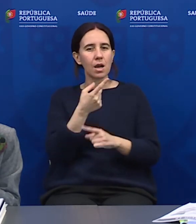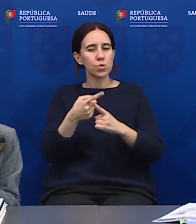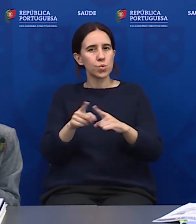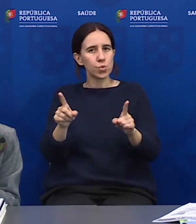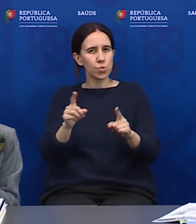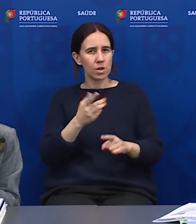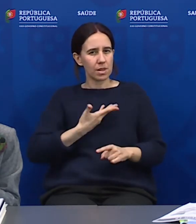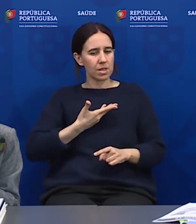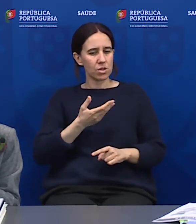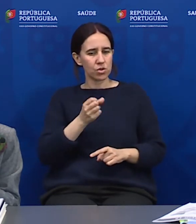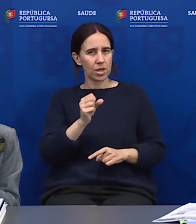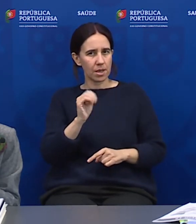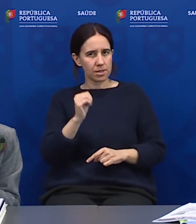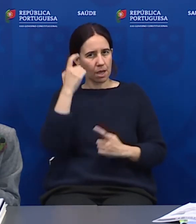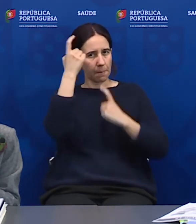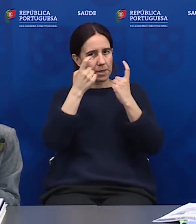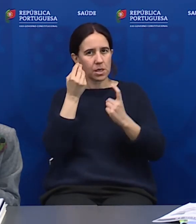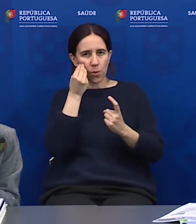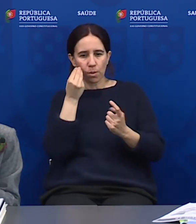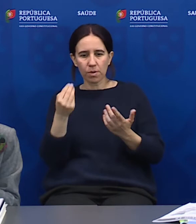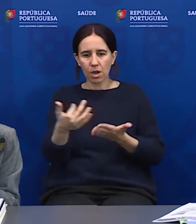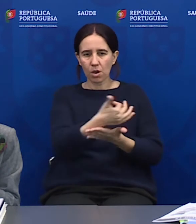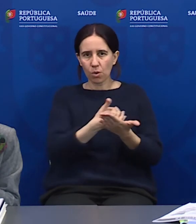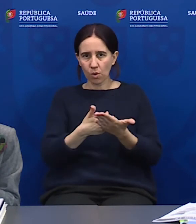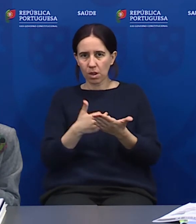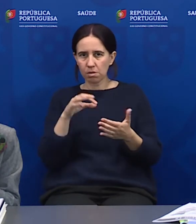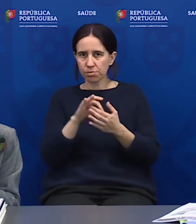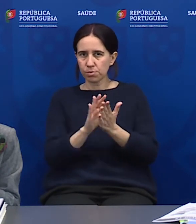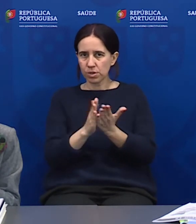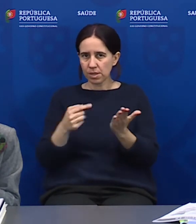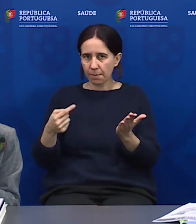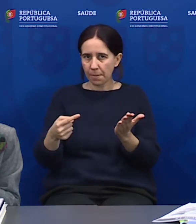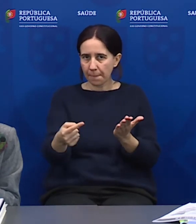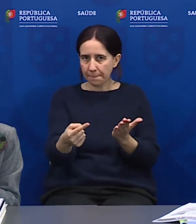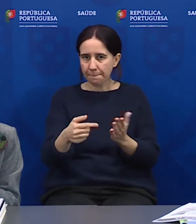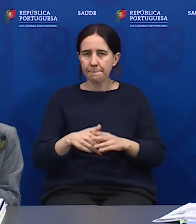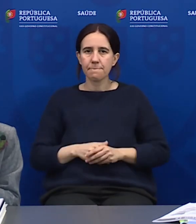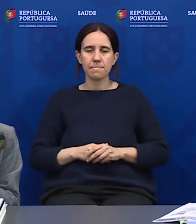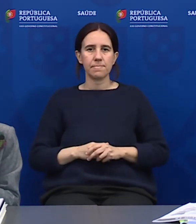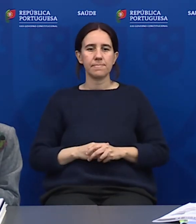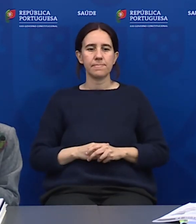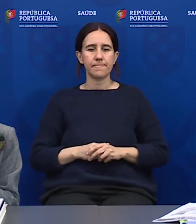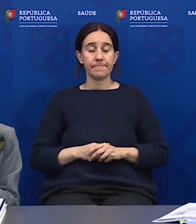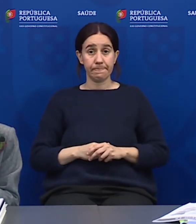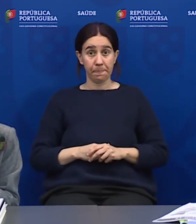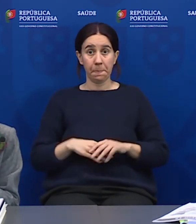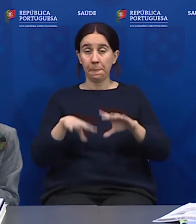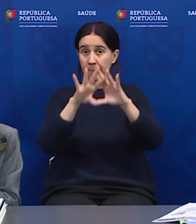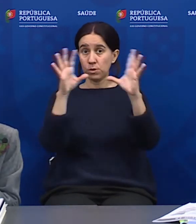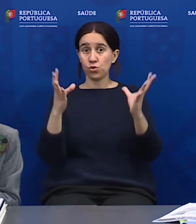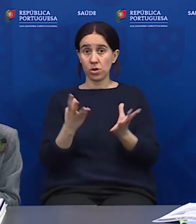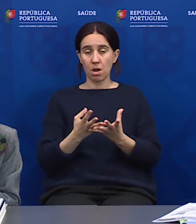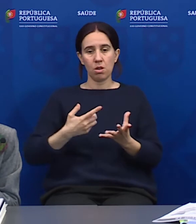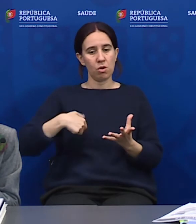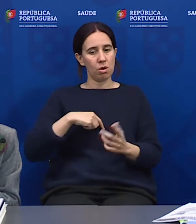DGS está a pensar alterar a forma como faz a recolha de dados para o boletim diário? No geral, nós